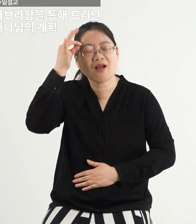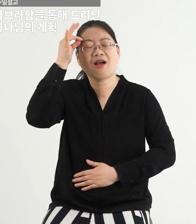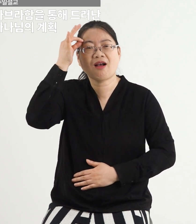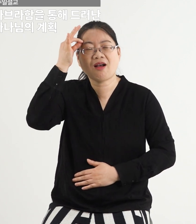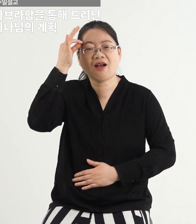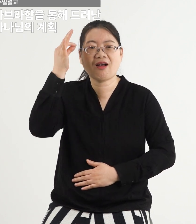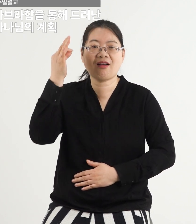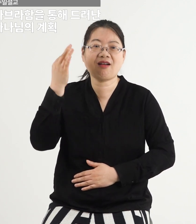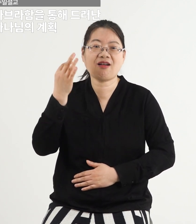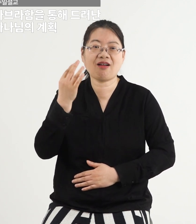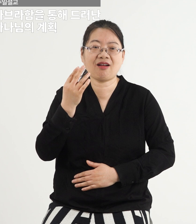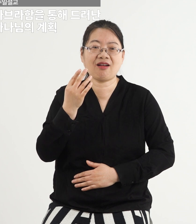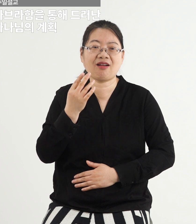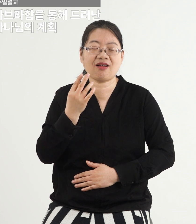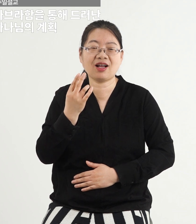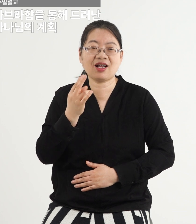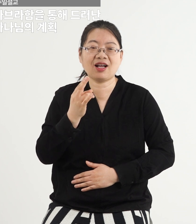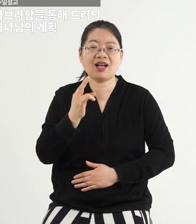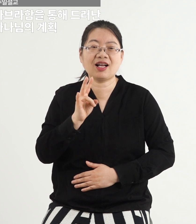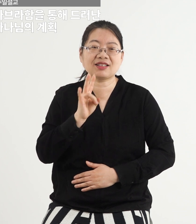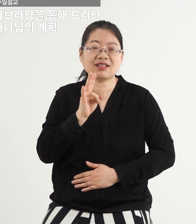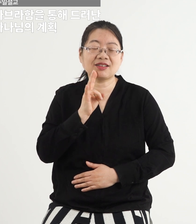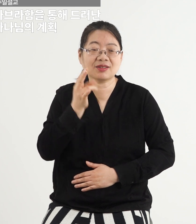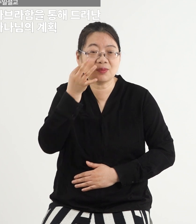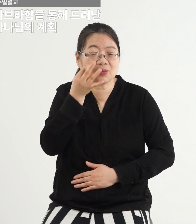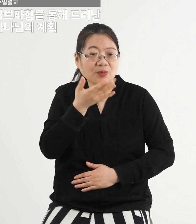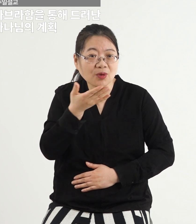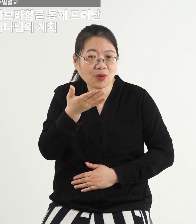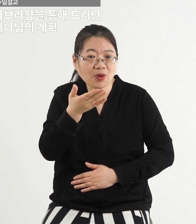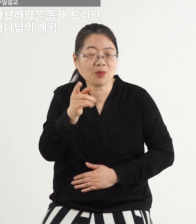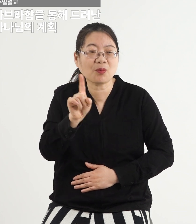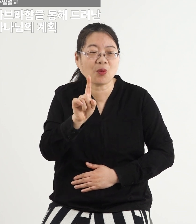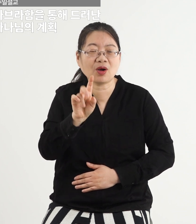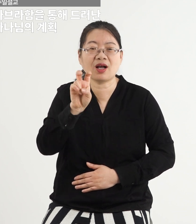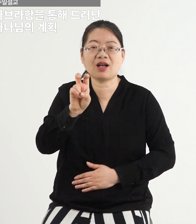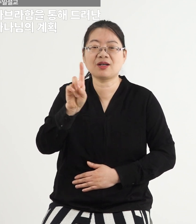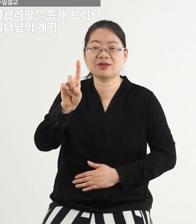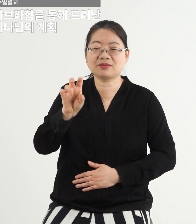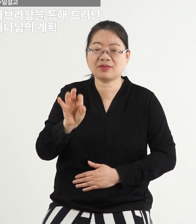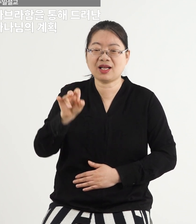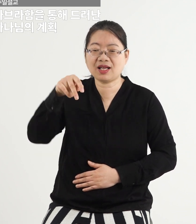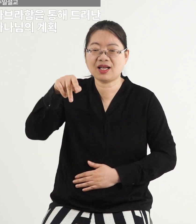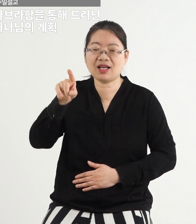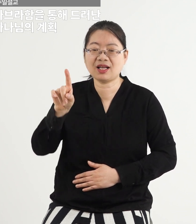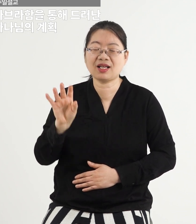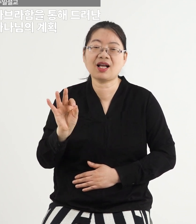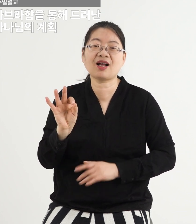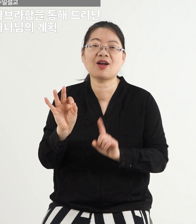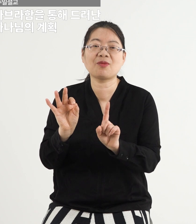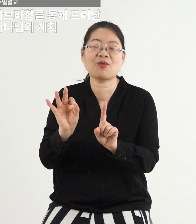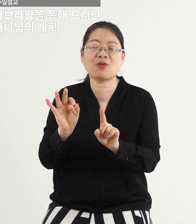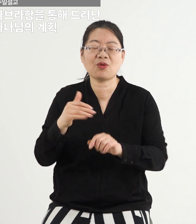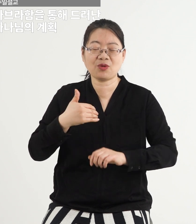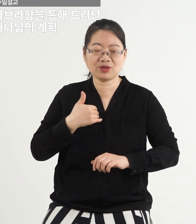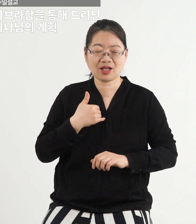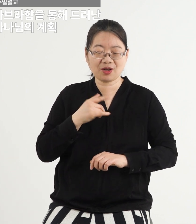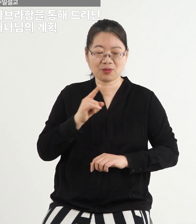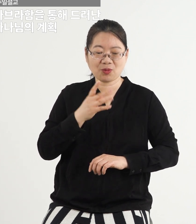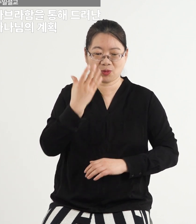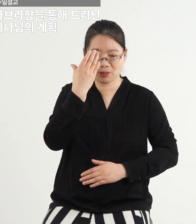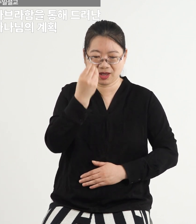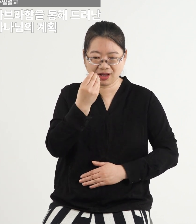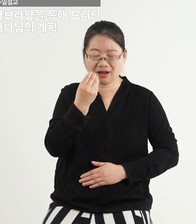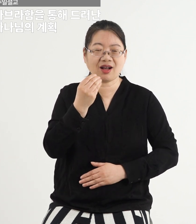계시를 보여준다든지 그런 걸 이제 망상이라 그래요. 망상. 나 봤다 이런 거